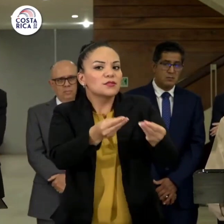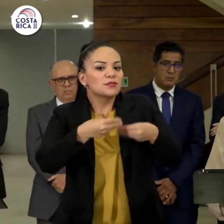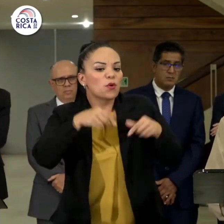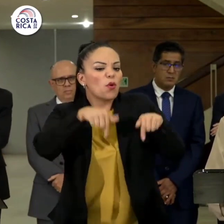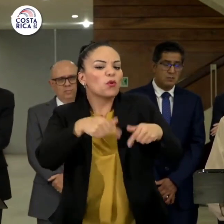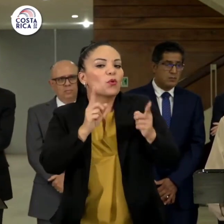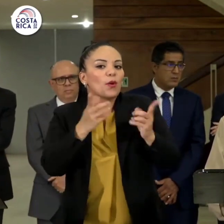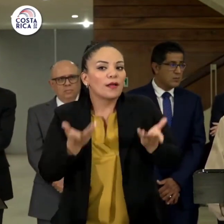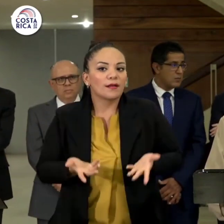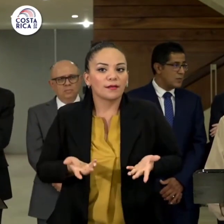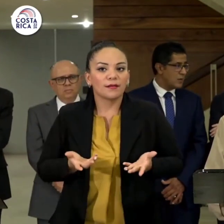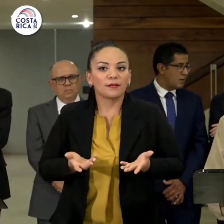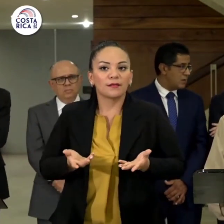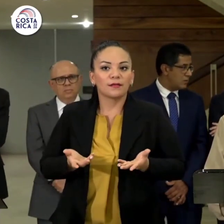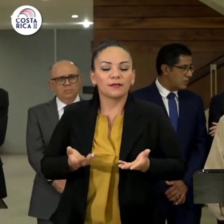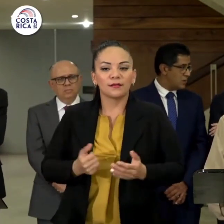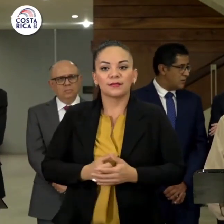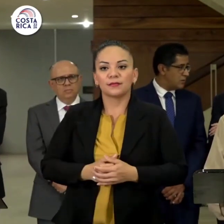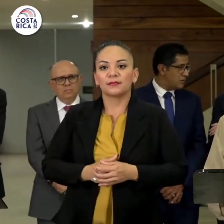hoy?